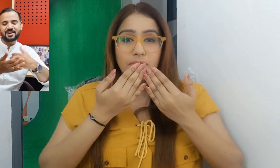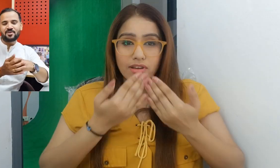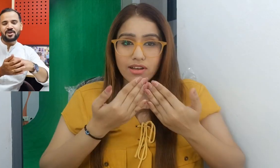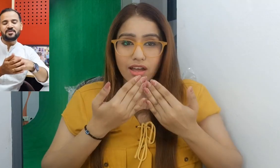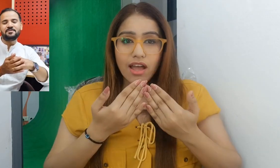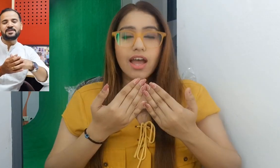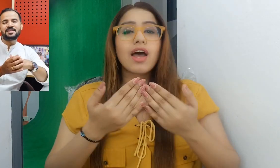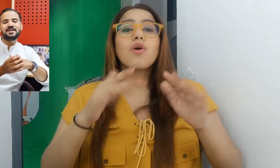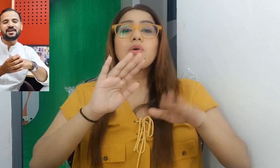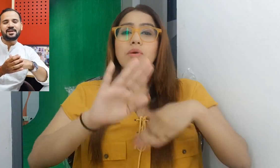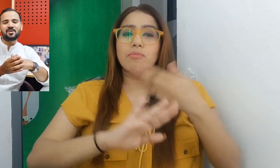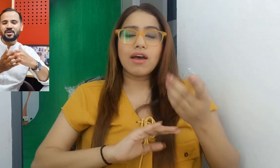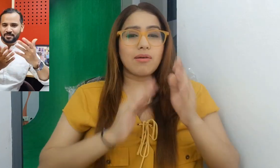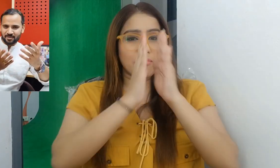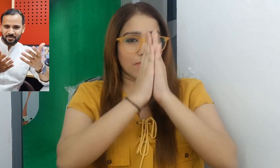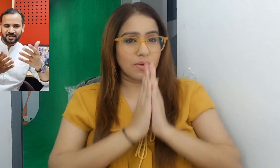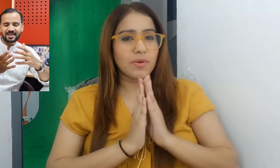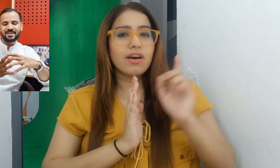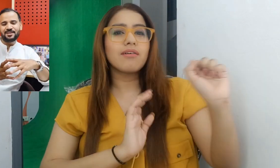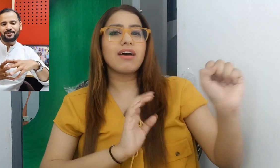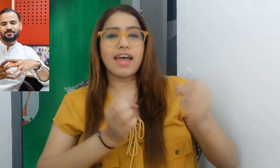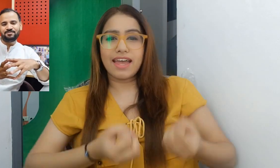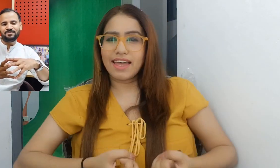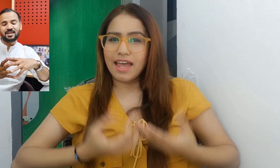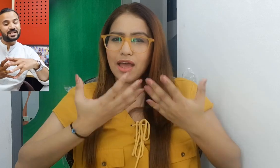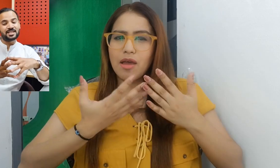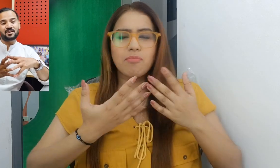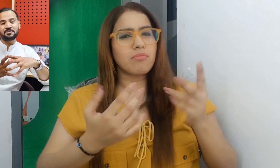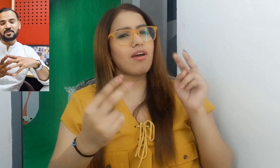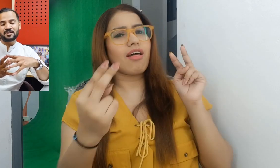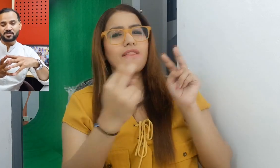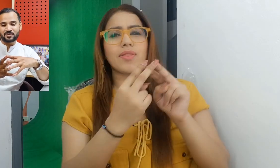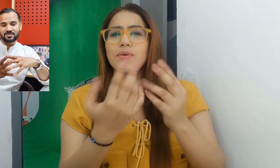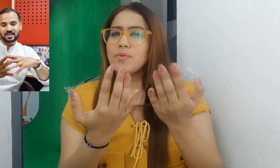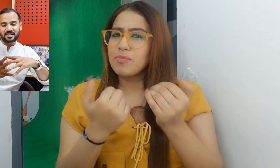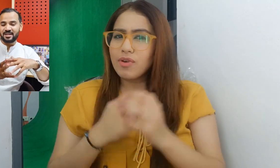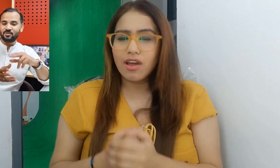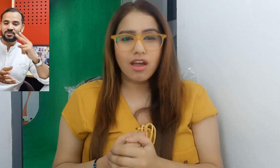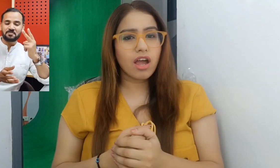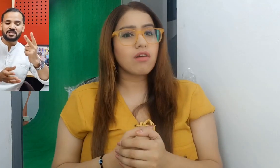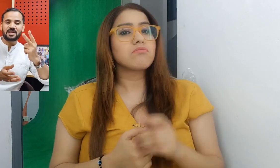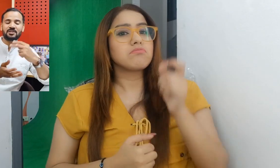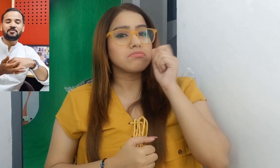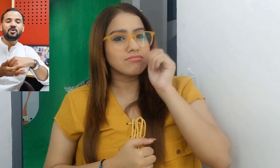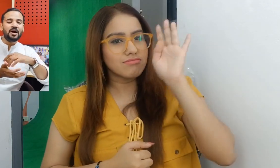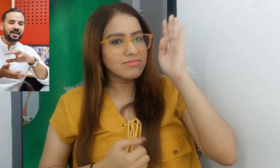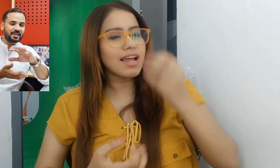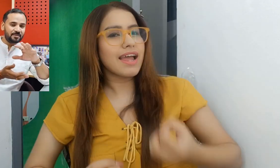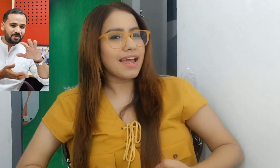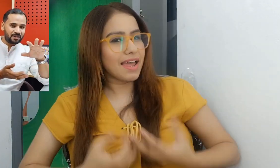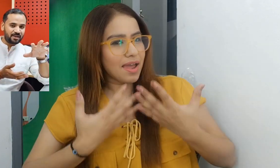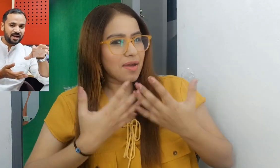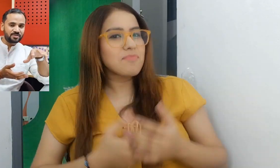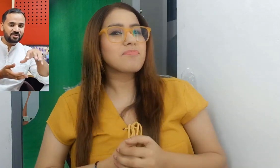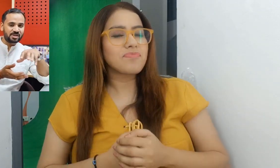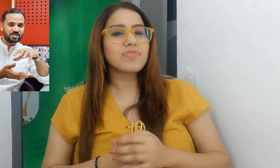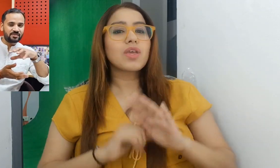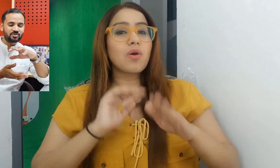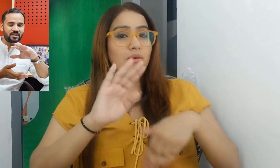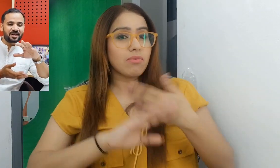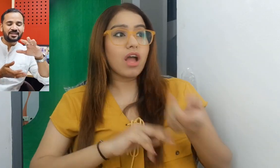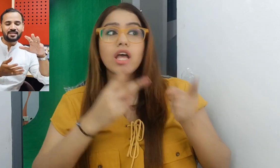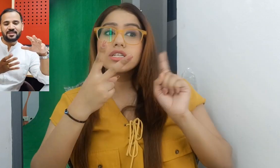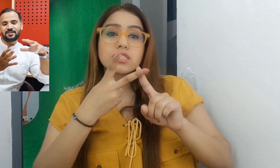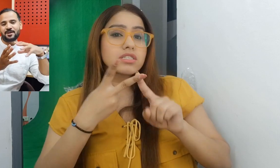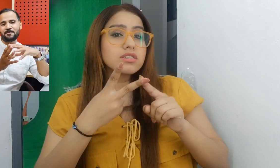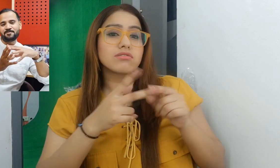अभ्यास करना होगा, उन्हें प्रसन्न करना होगा, फिर वो आपको दिखाई देंगे। राजा जवाब से बड़ा खुश हुआ। उसने कहा ठीक है, दूसरे प्रश्न का जवाब दो कि भगवान जो है, ईश्वर